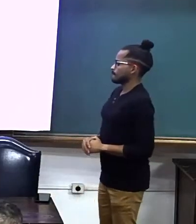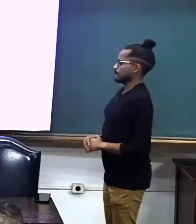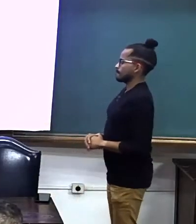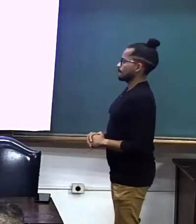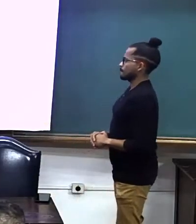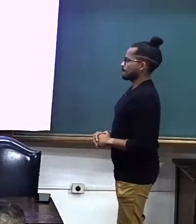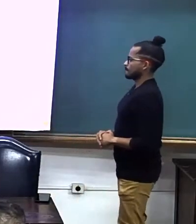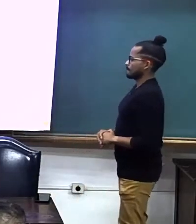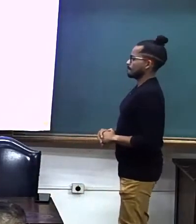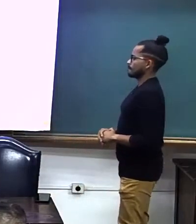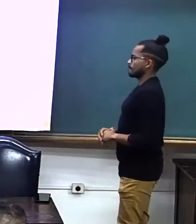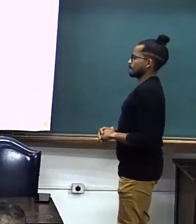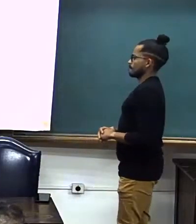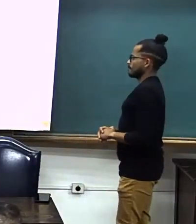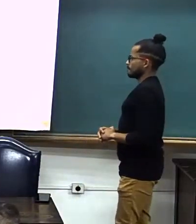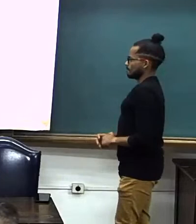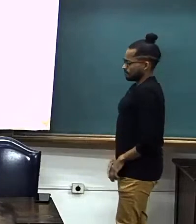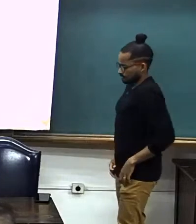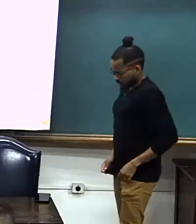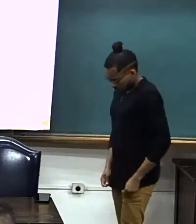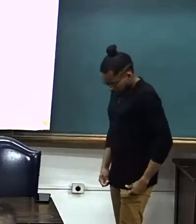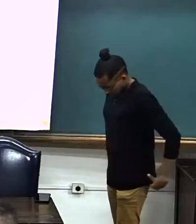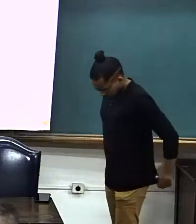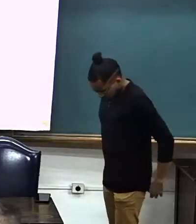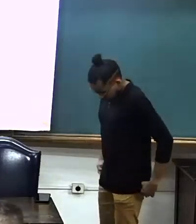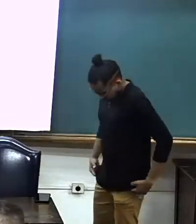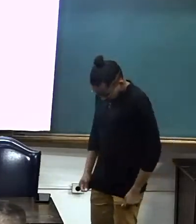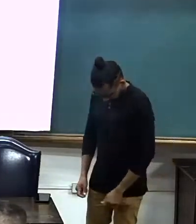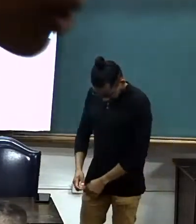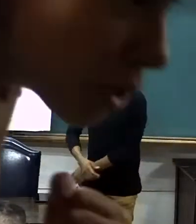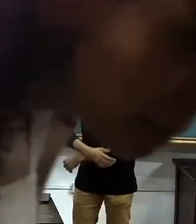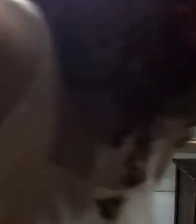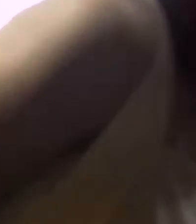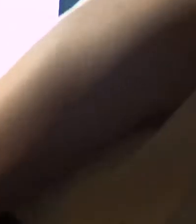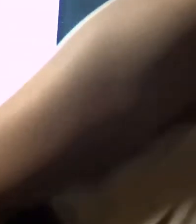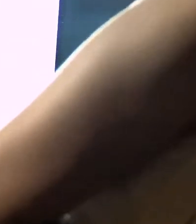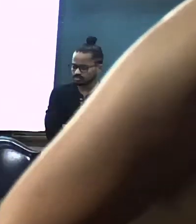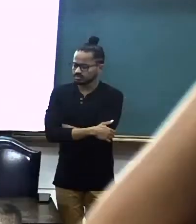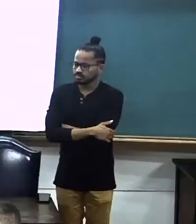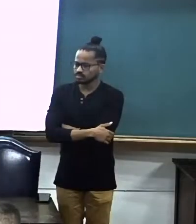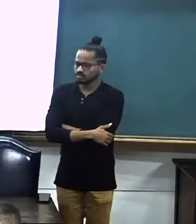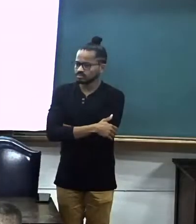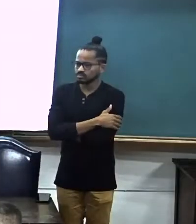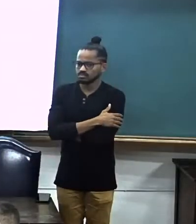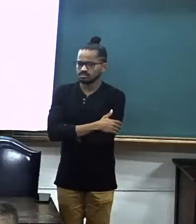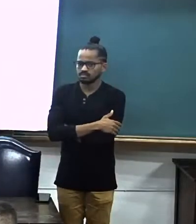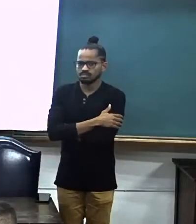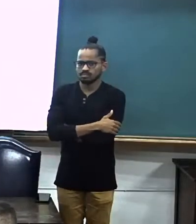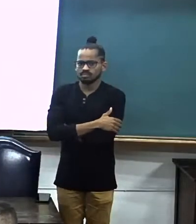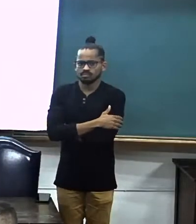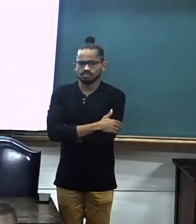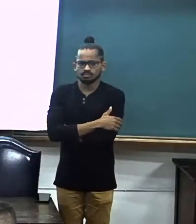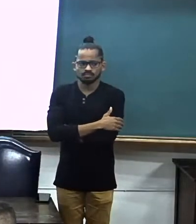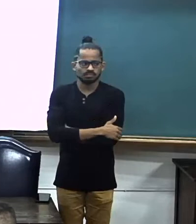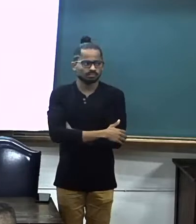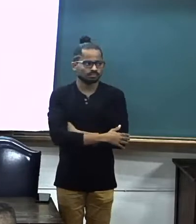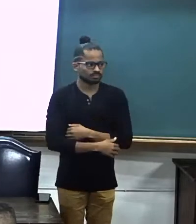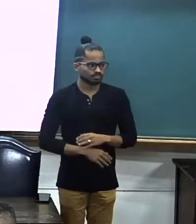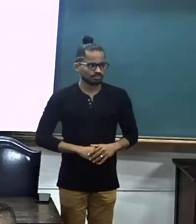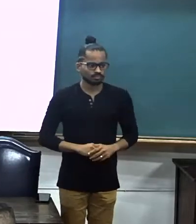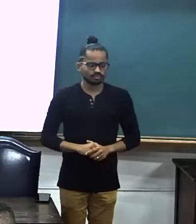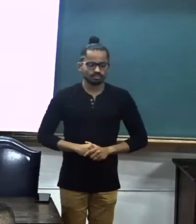sobretudo, prosódia, então, entonação, ritmo, ênfase, emoção, e ela está,